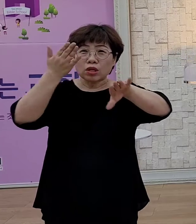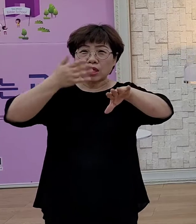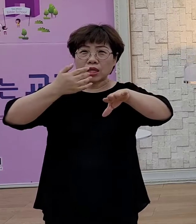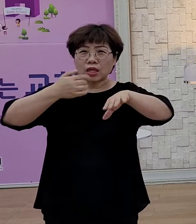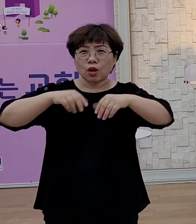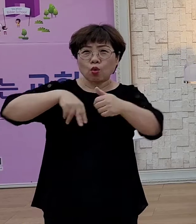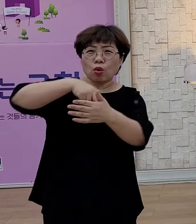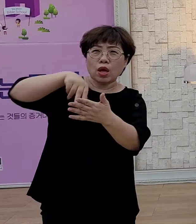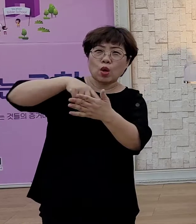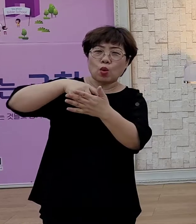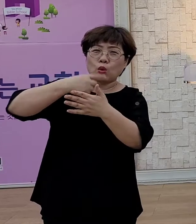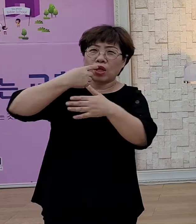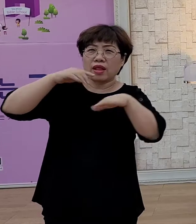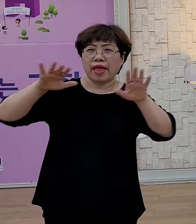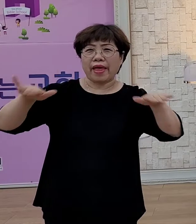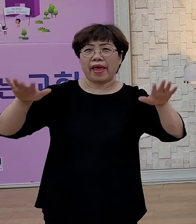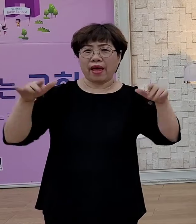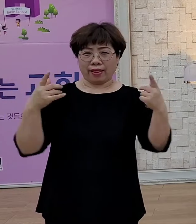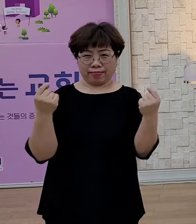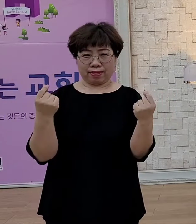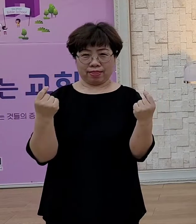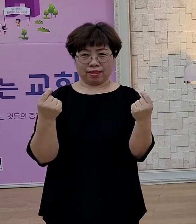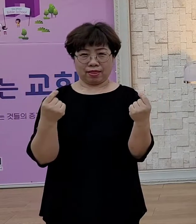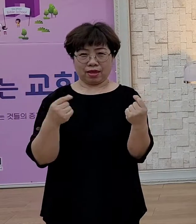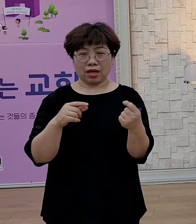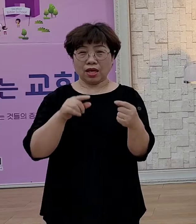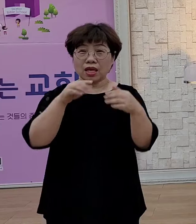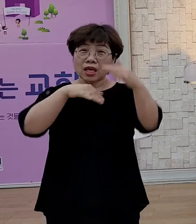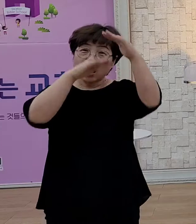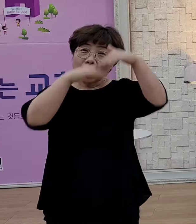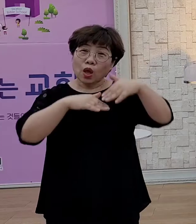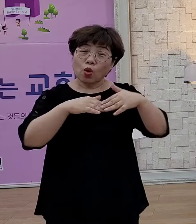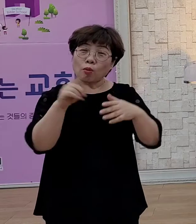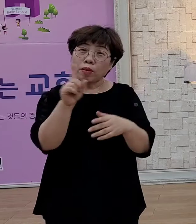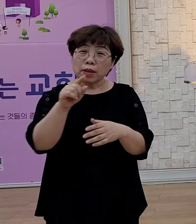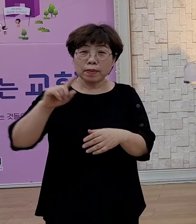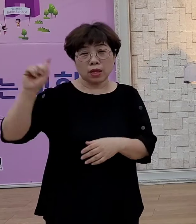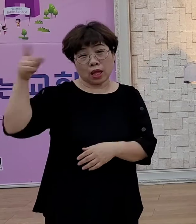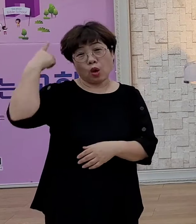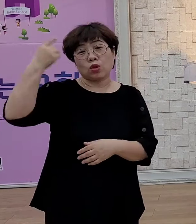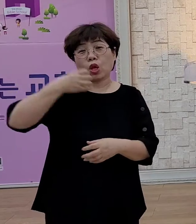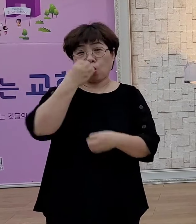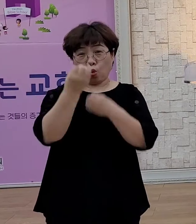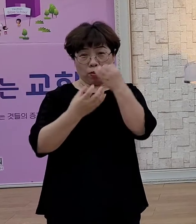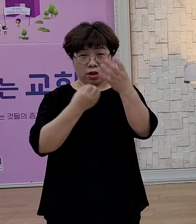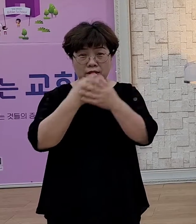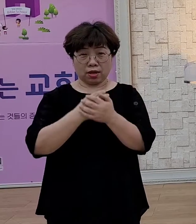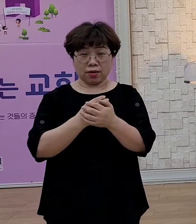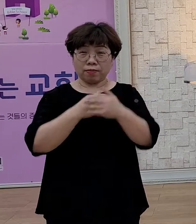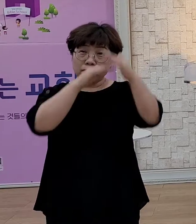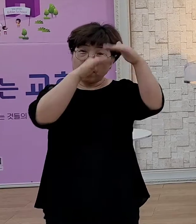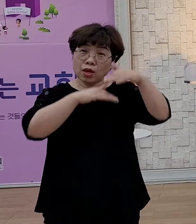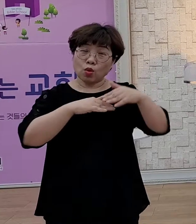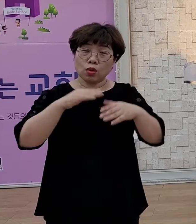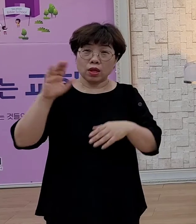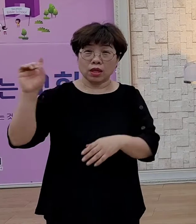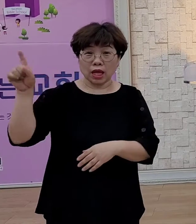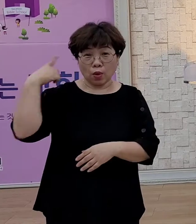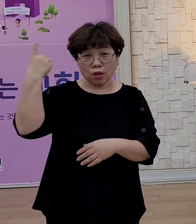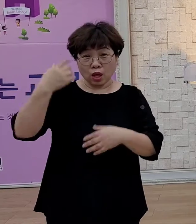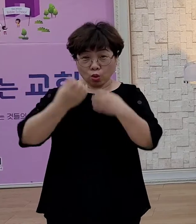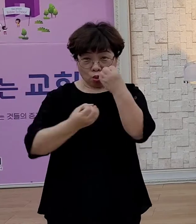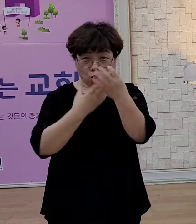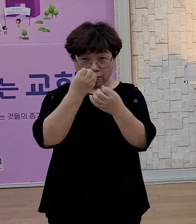참새 같습니다. 이게 다윗의 고백이에요. 여러분 제가 이름을 안 말하면 이게 누가 다윗이라고 생각하겠습니까? 근데